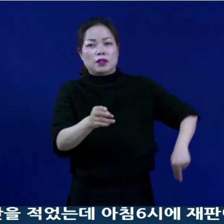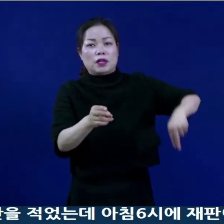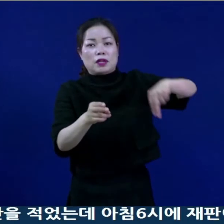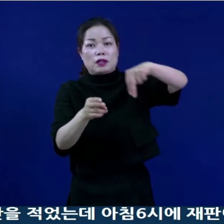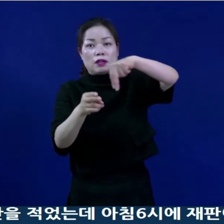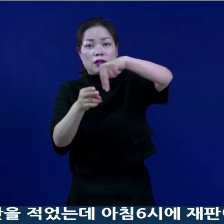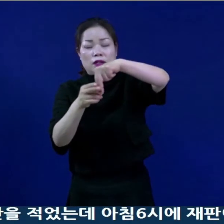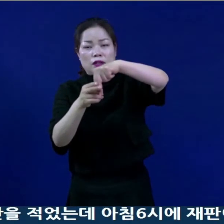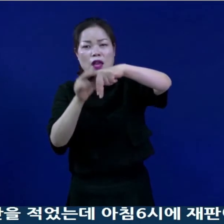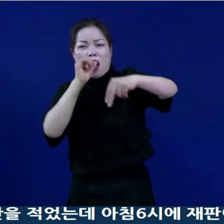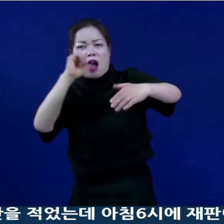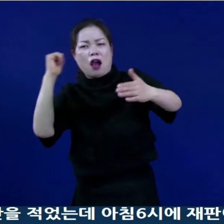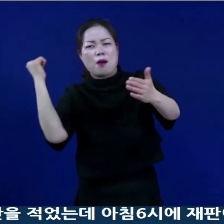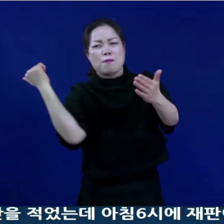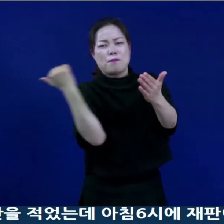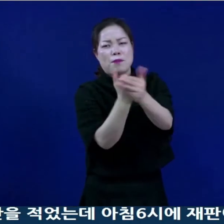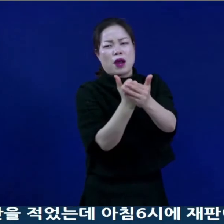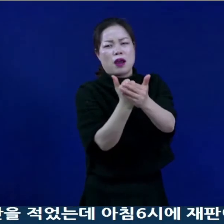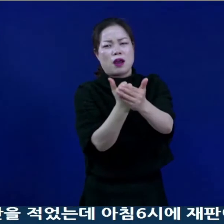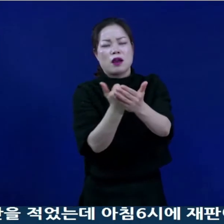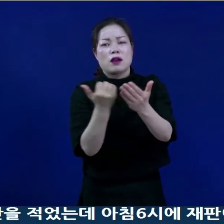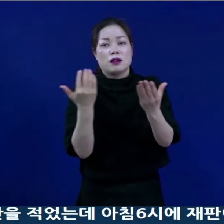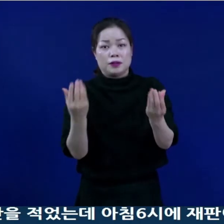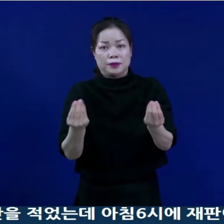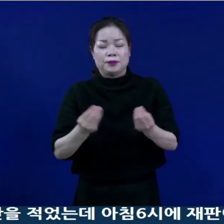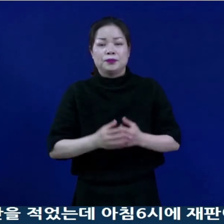못 박히셨던 것입니다.